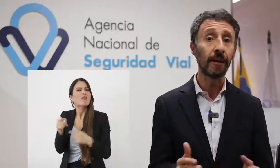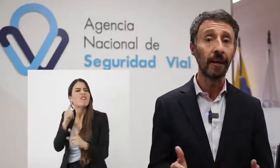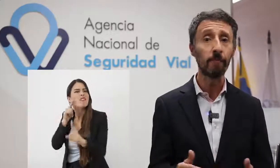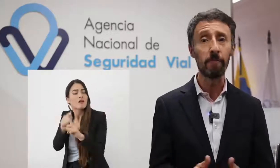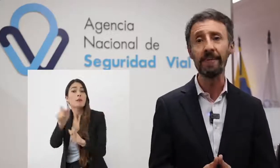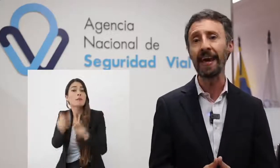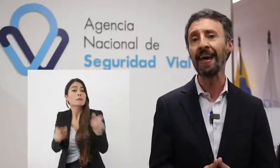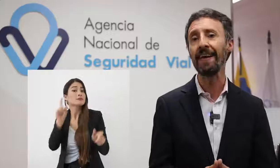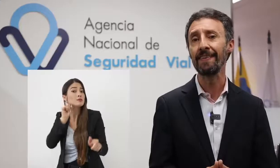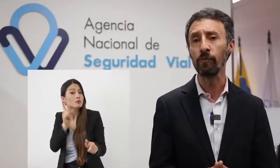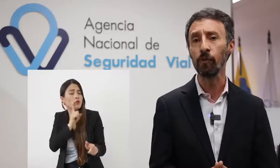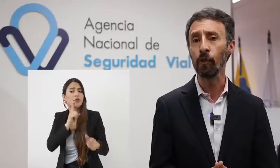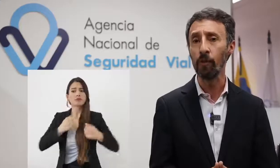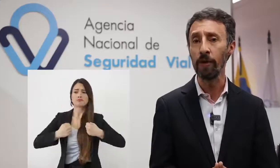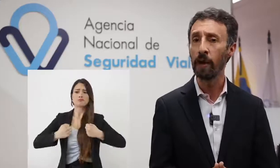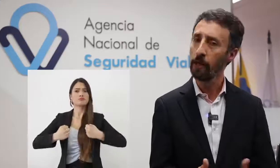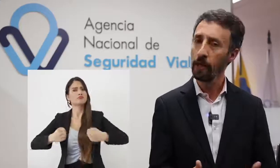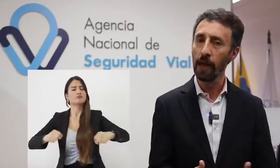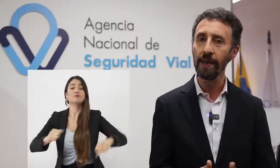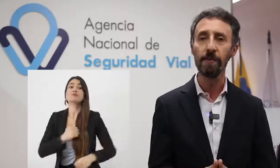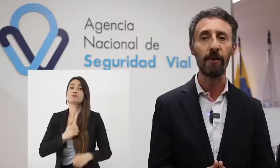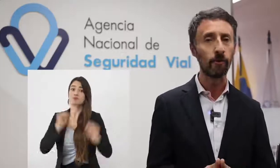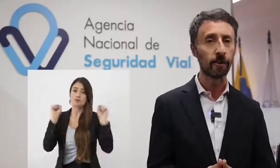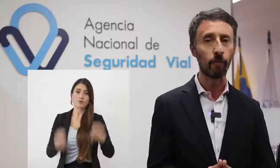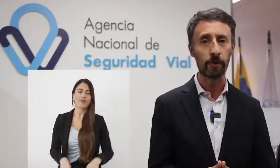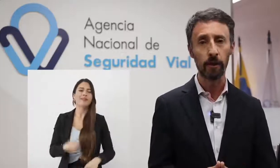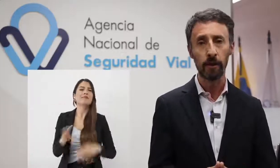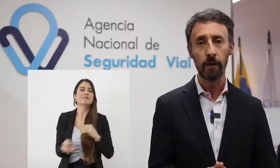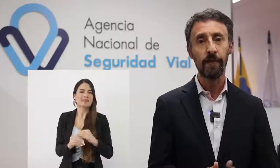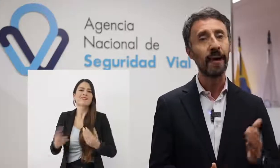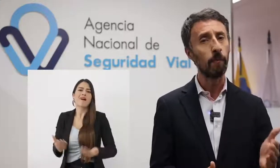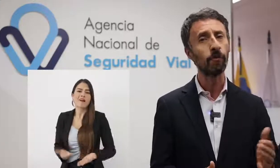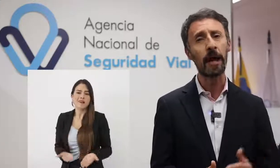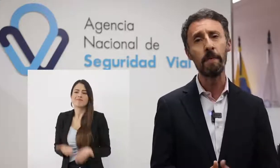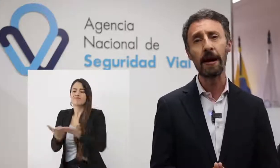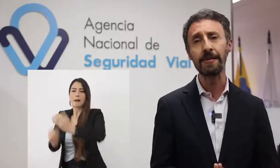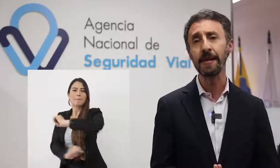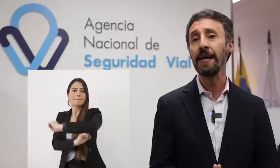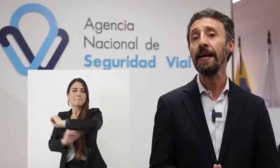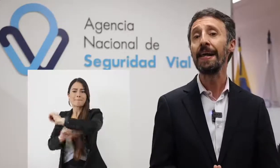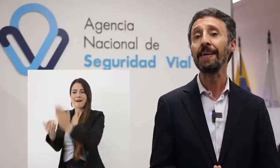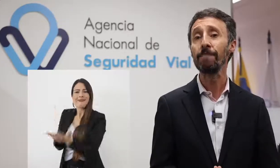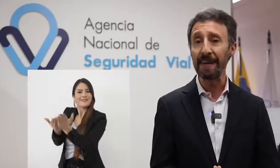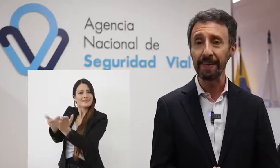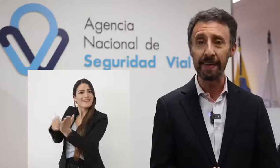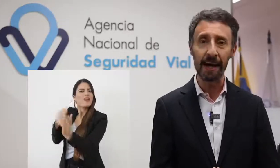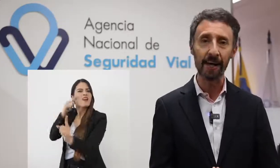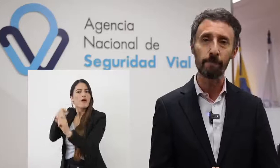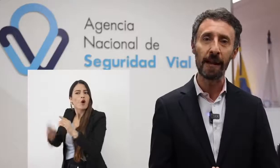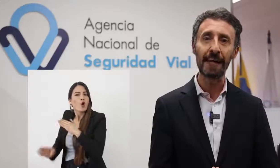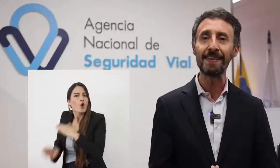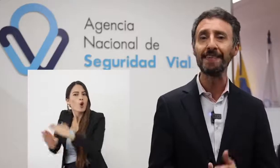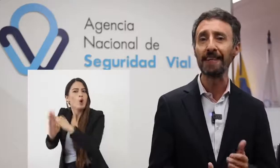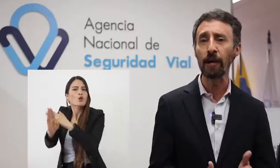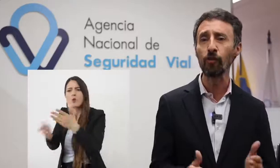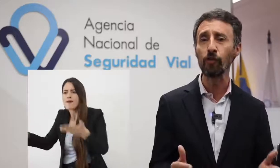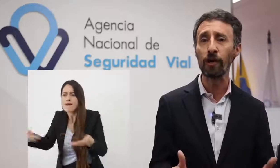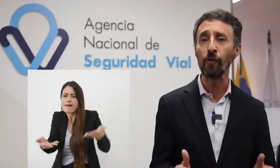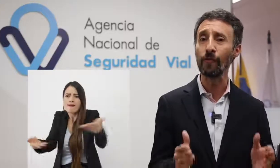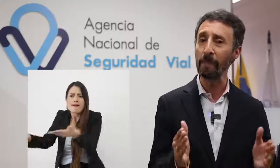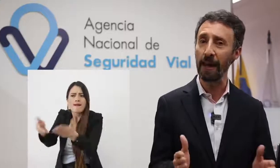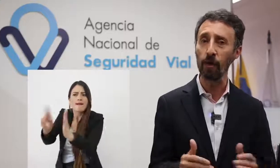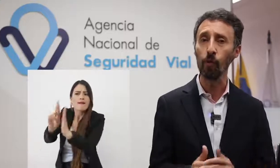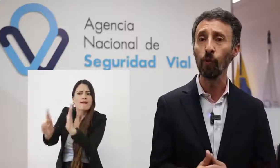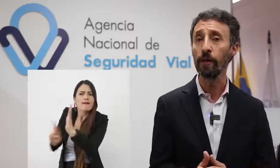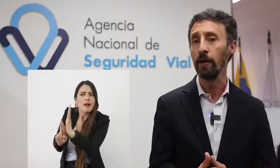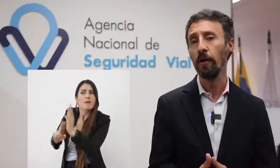resolución que les permite ejercer su autonomía en este medio de transporte. Dejamos además las bases sentadas para que se sigan